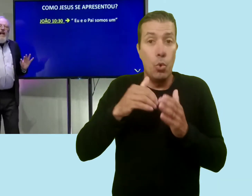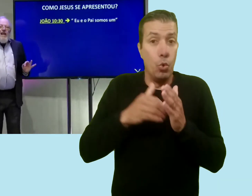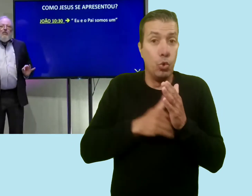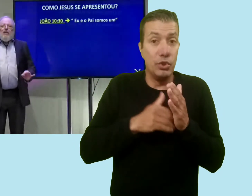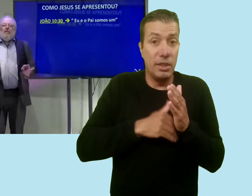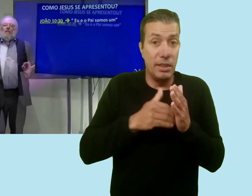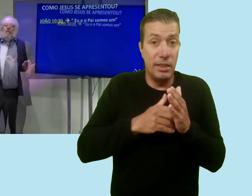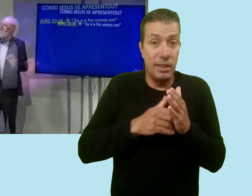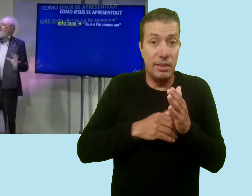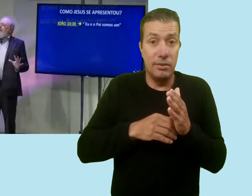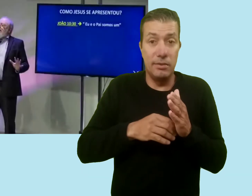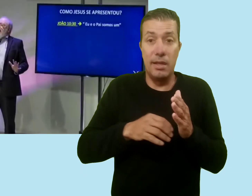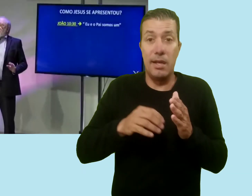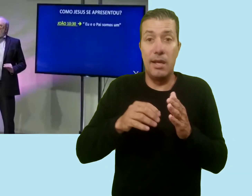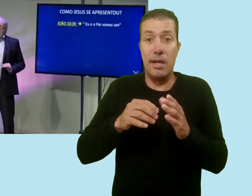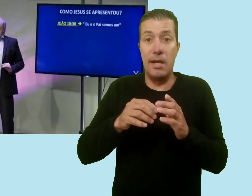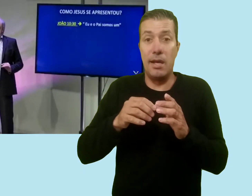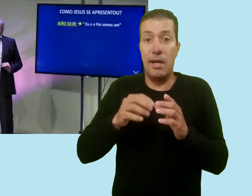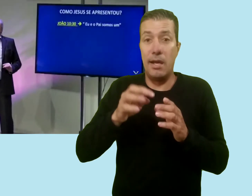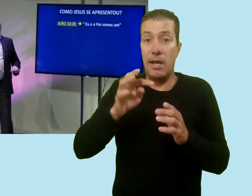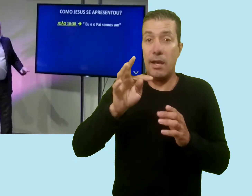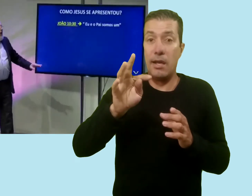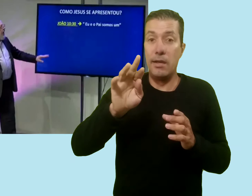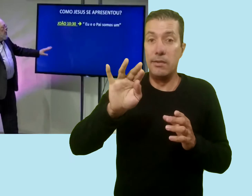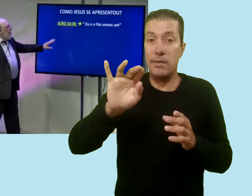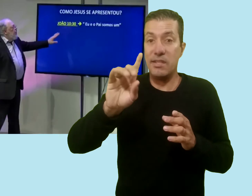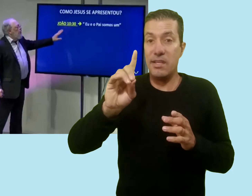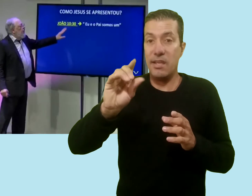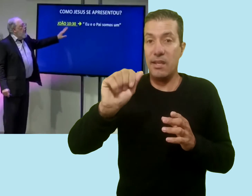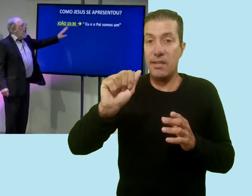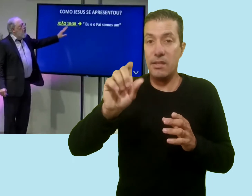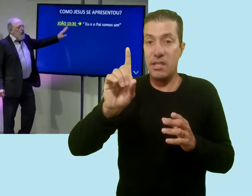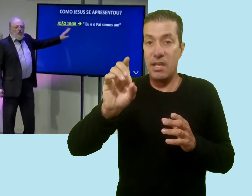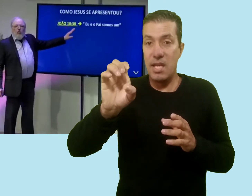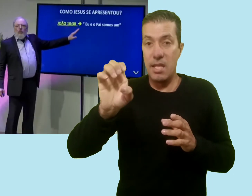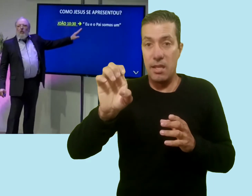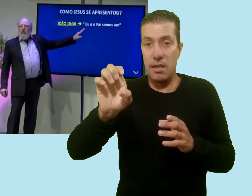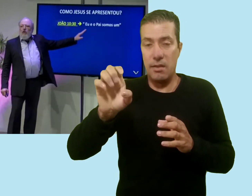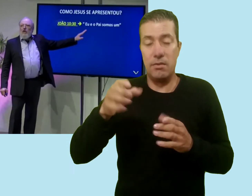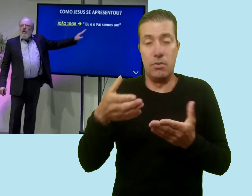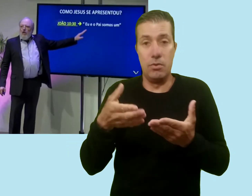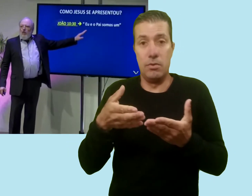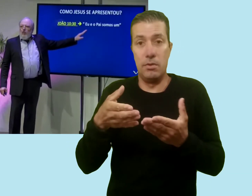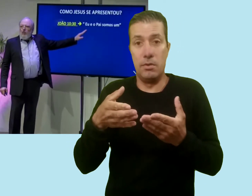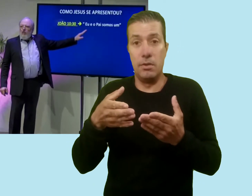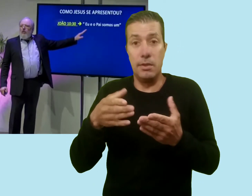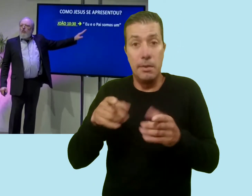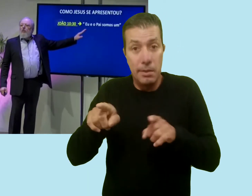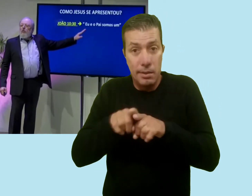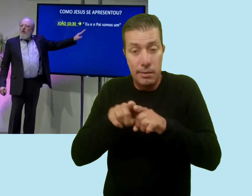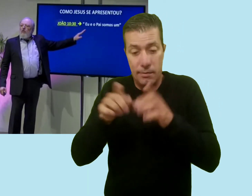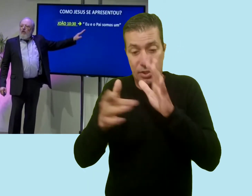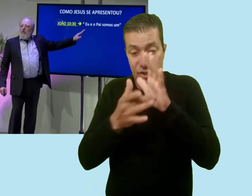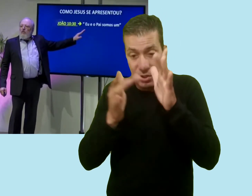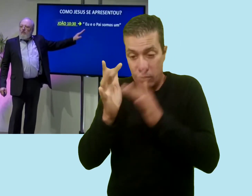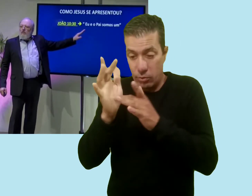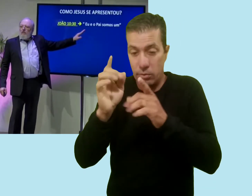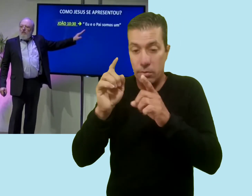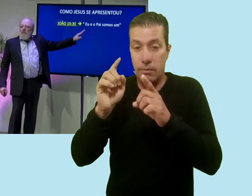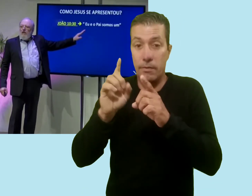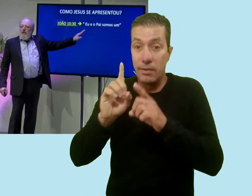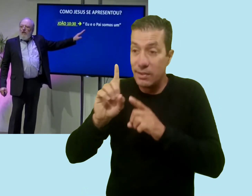o mistério da Santíssima Trindade. Porque além de Jesus e de Deus, nós temos o Espírito